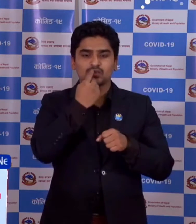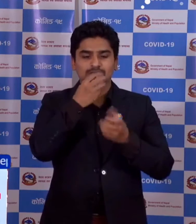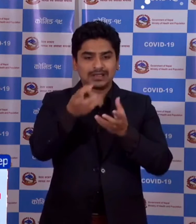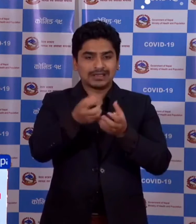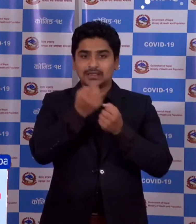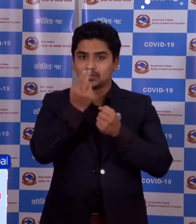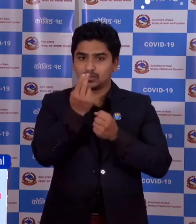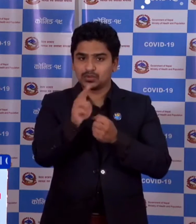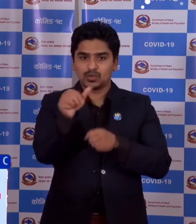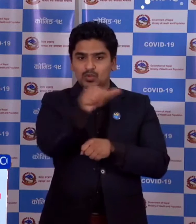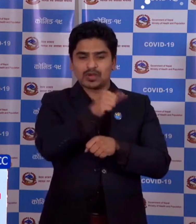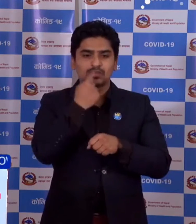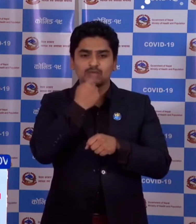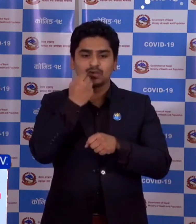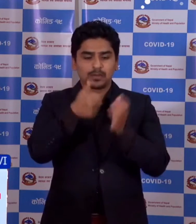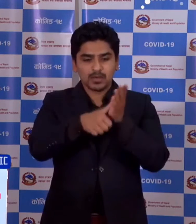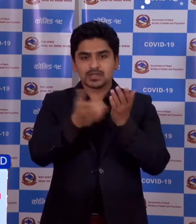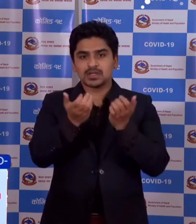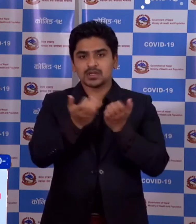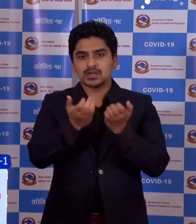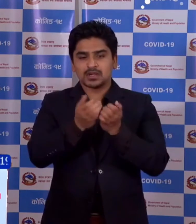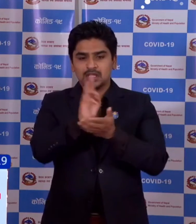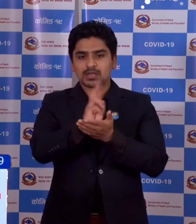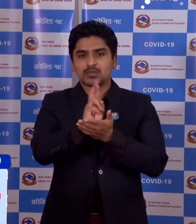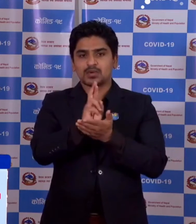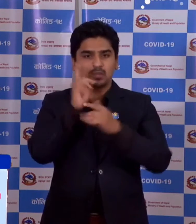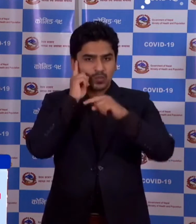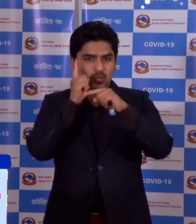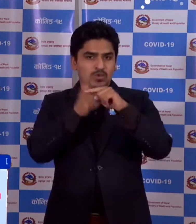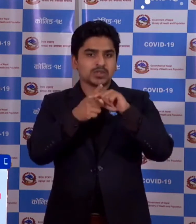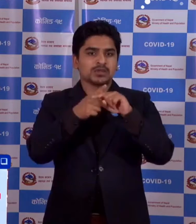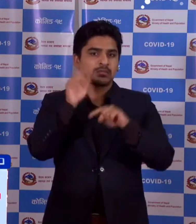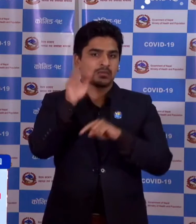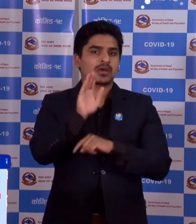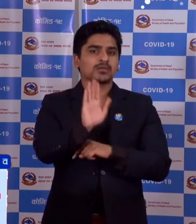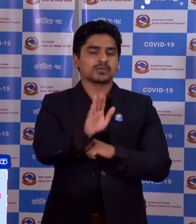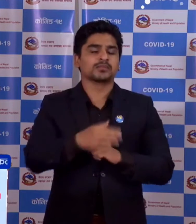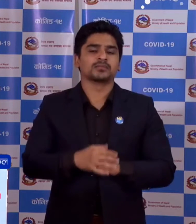थियो उहाँको स्वाबको परीक्षणको रिपोर्ट पोजिटिभ आएको छ